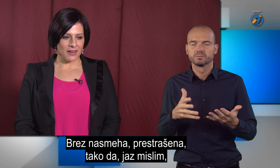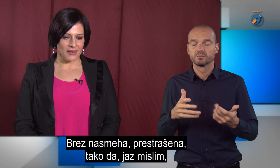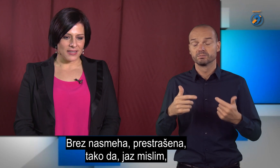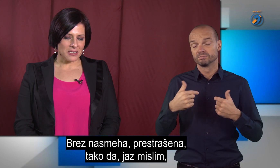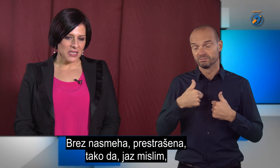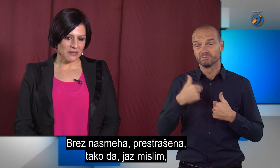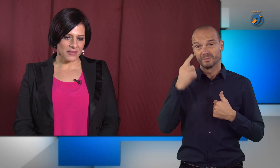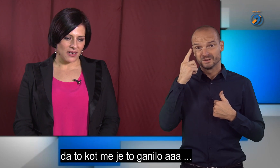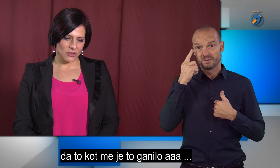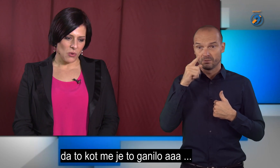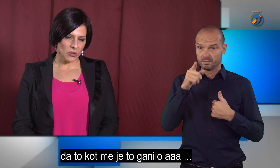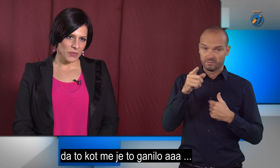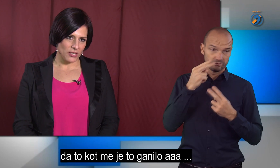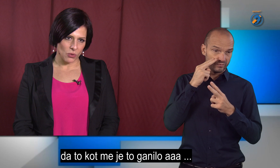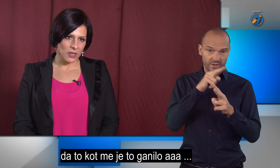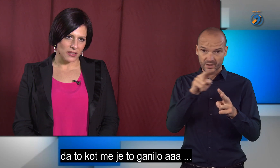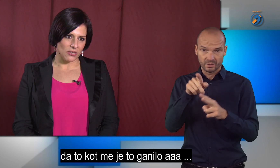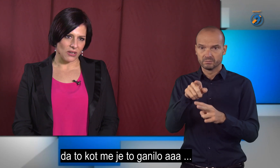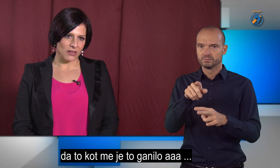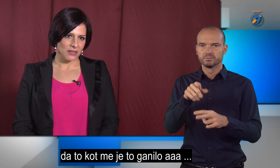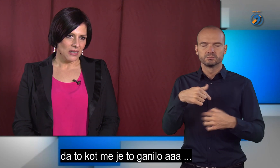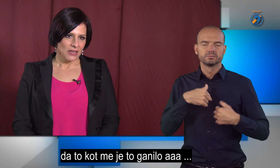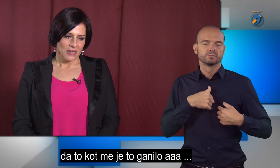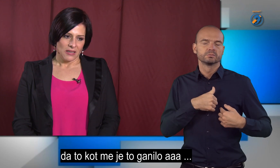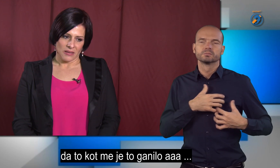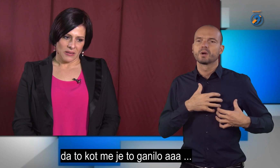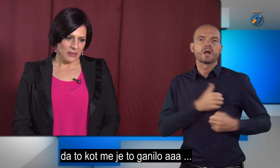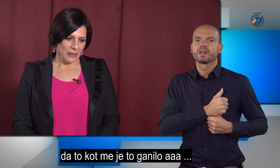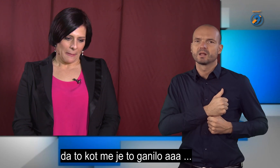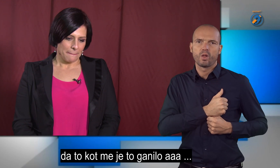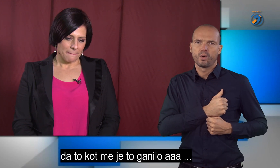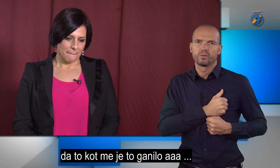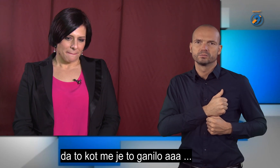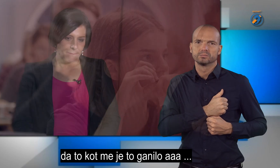Tako da jaz mislim, da tako kot me je to ganilo.